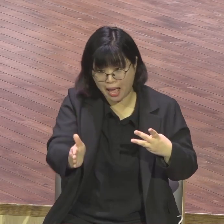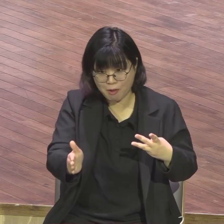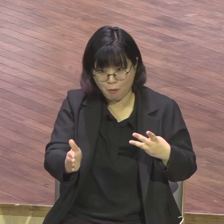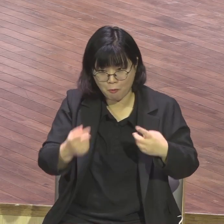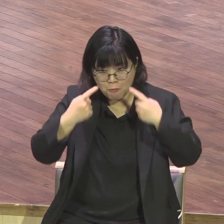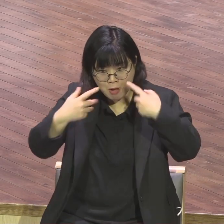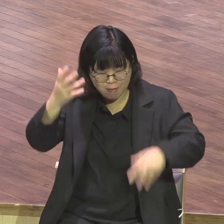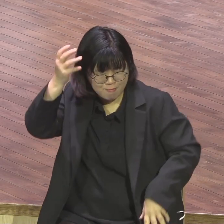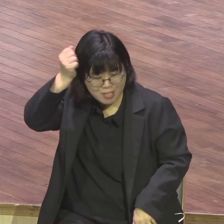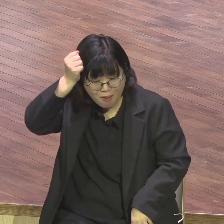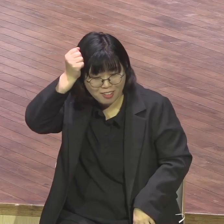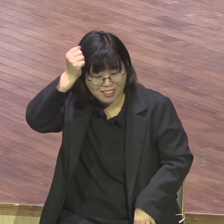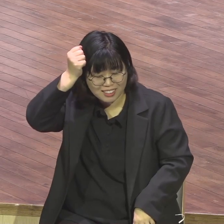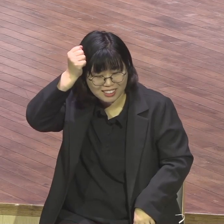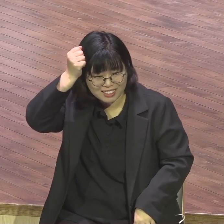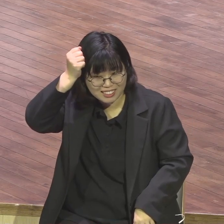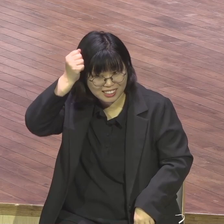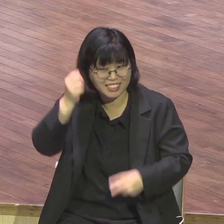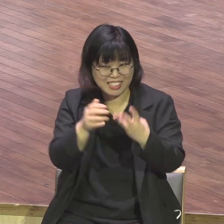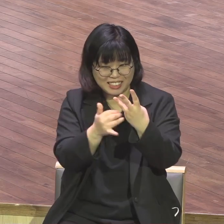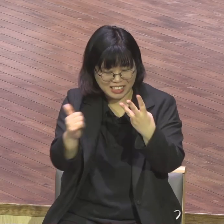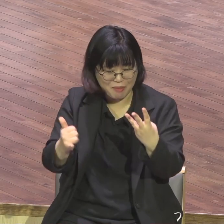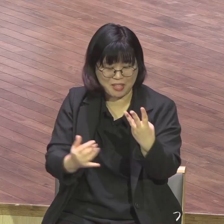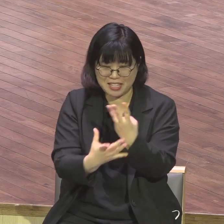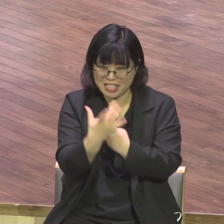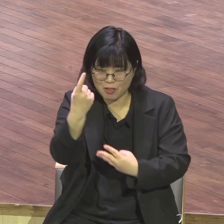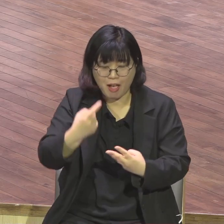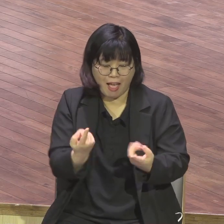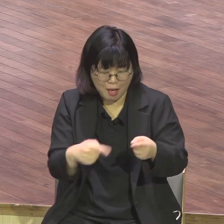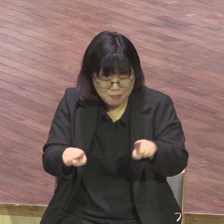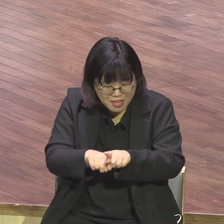그래서 삼일조를 구성을 잘 하라마 삼일조를.